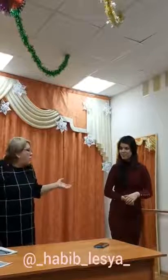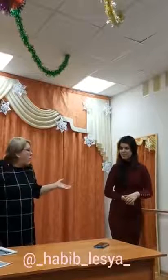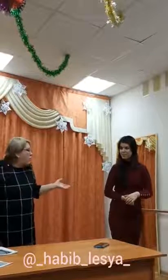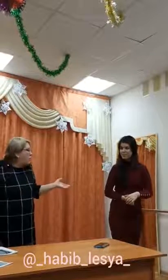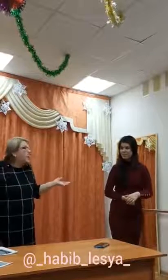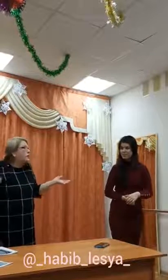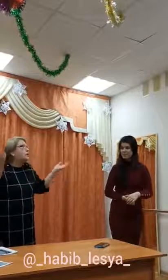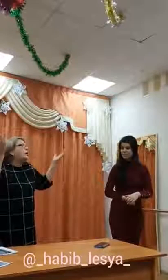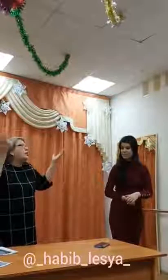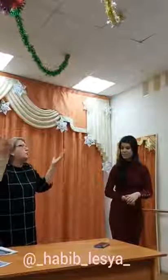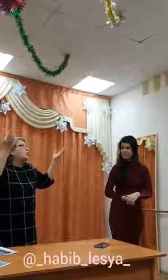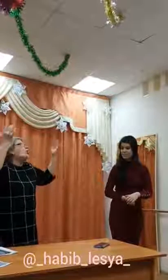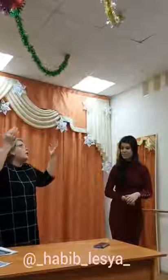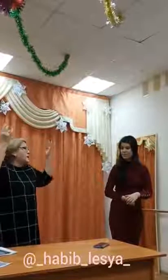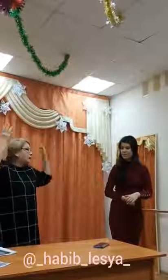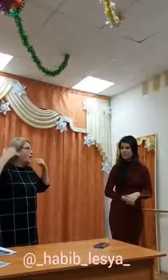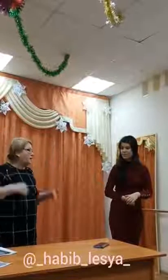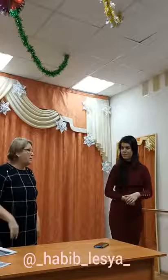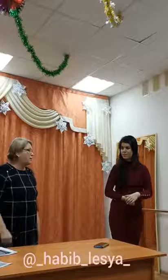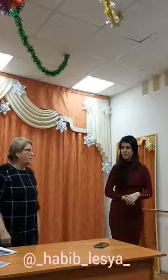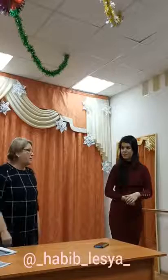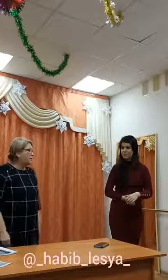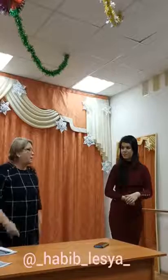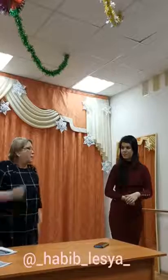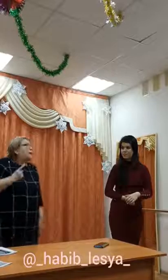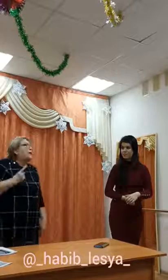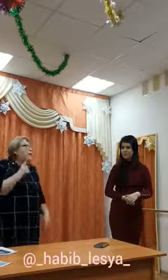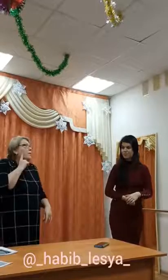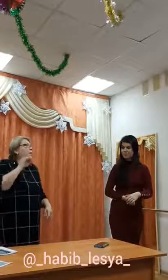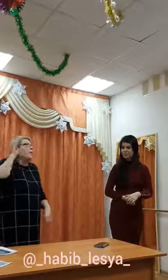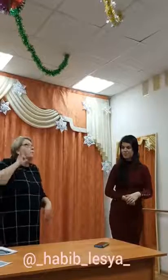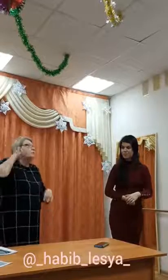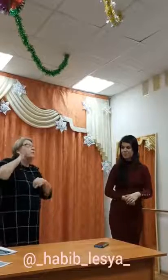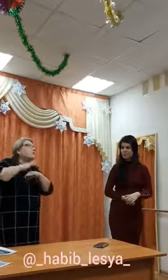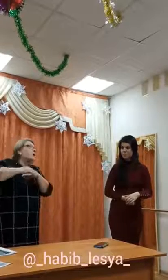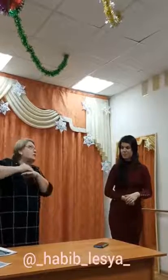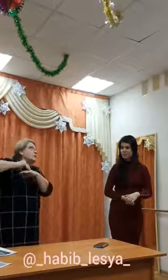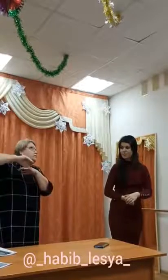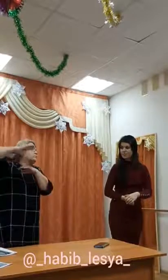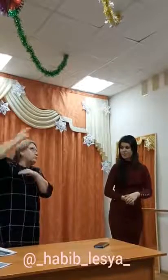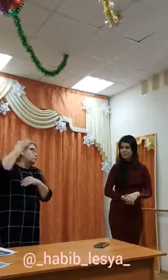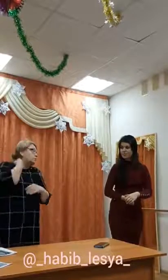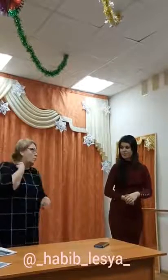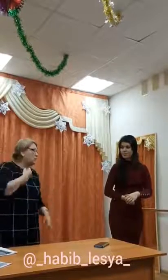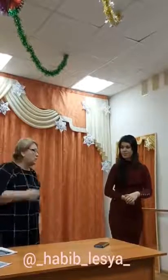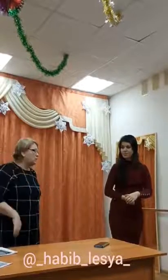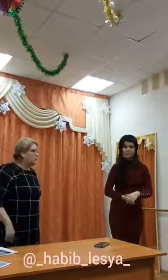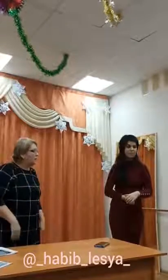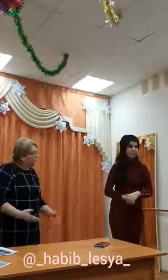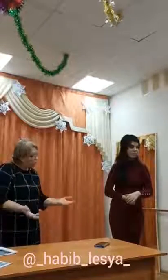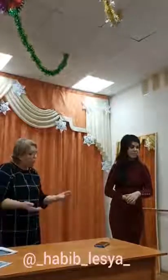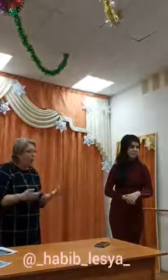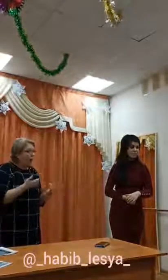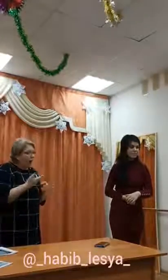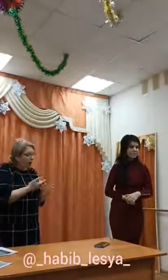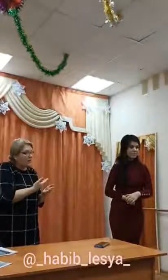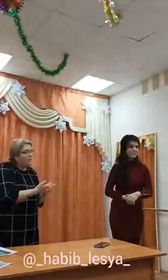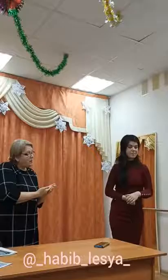никак. Это сколько надо? Ждать, пока процент в банке долг. Вот. А это